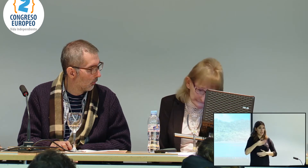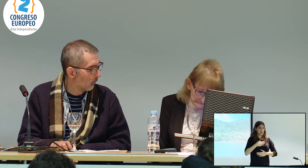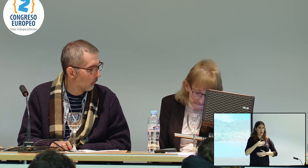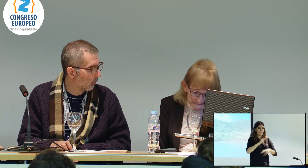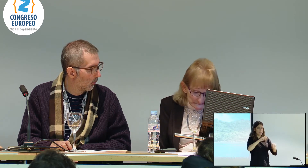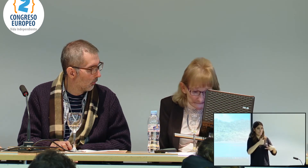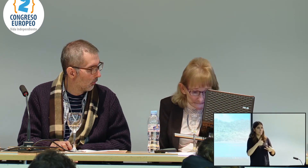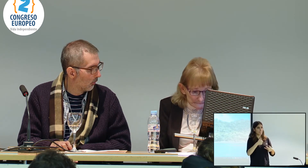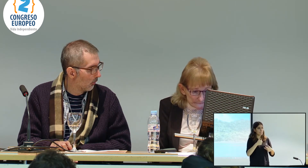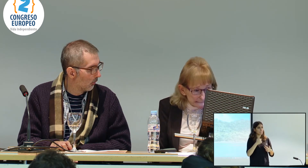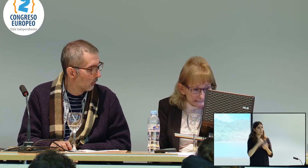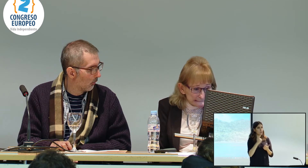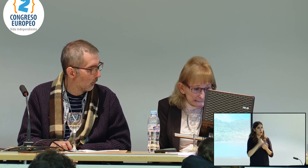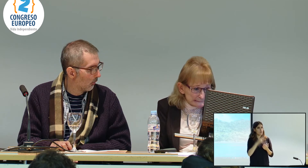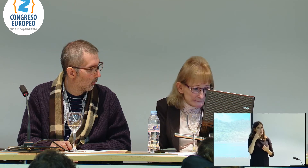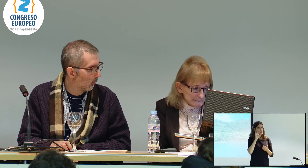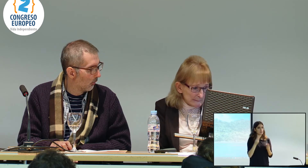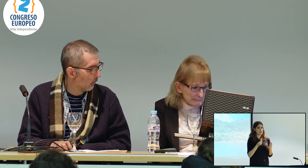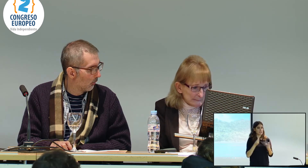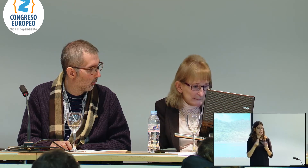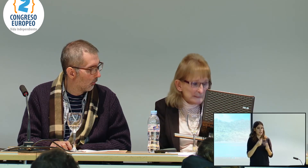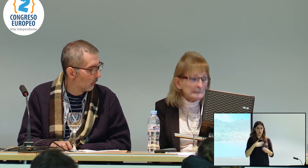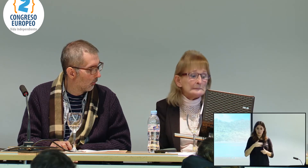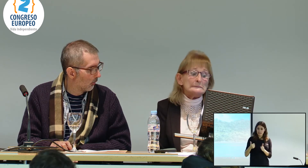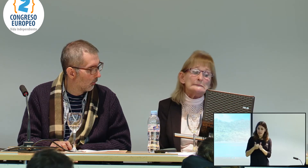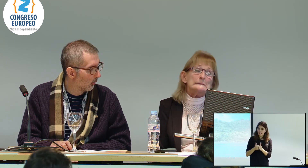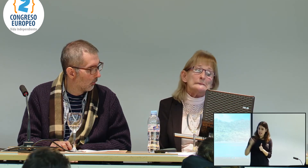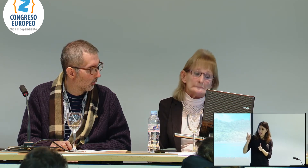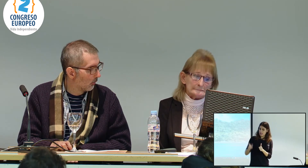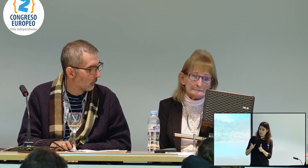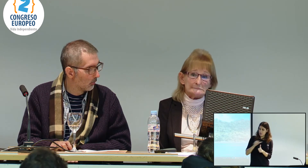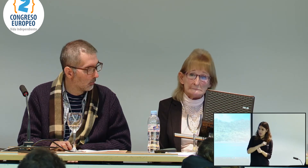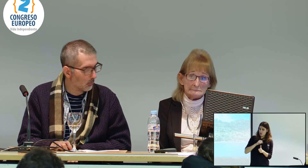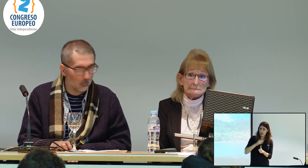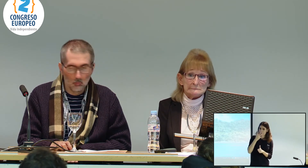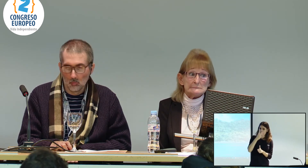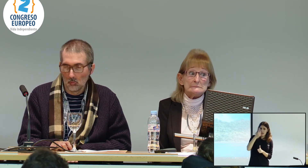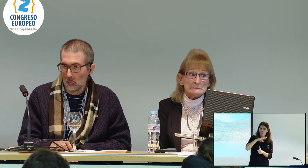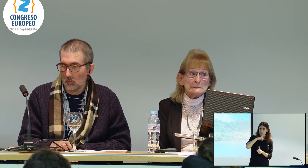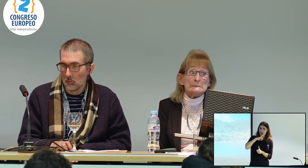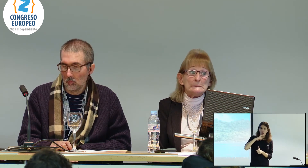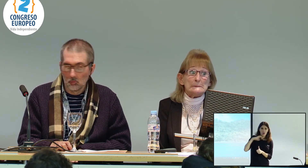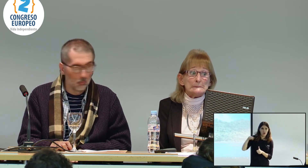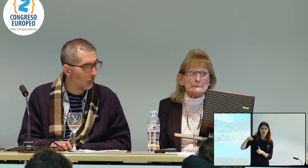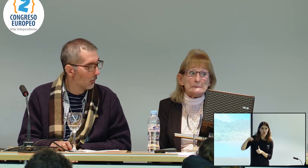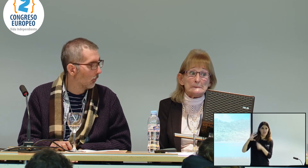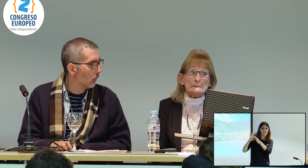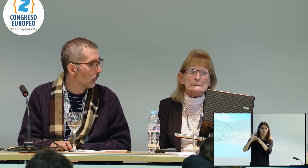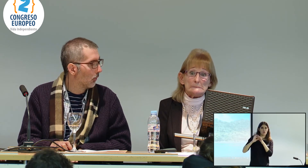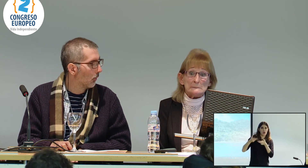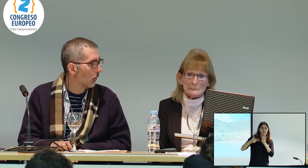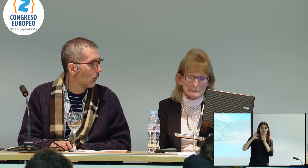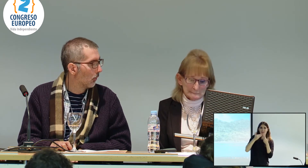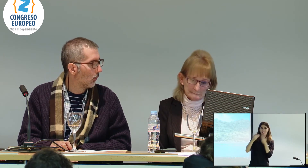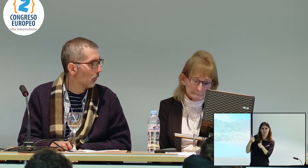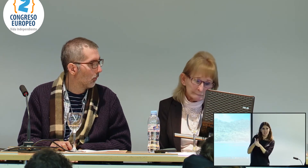permitieron experimentar la sensación de que mis asistentes personales eran mi más importante vínculo con la libertad.